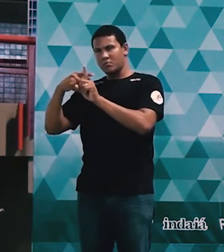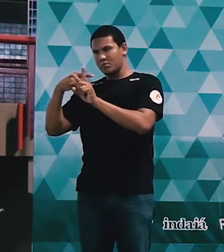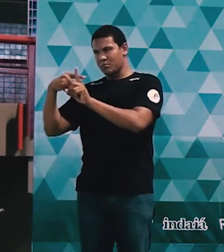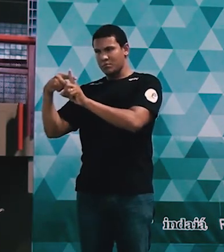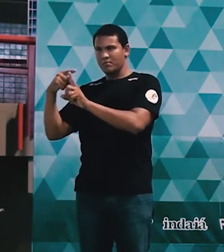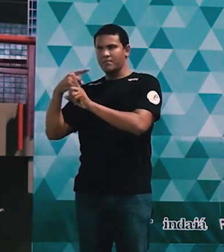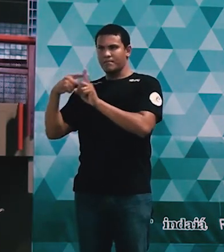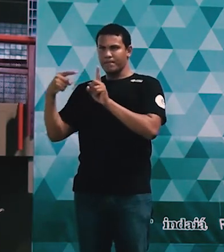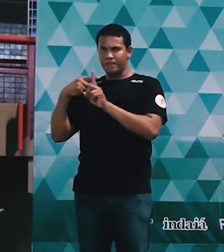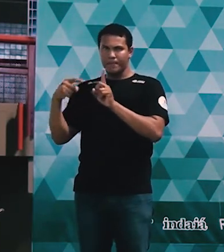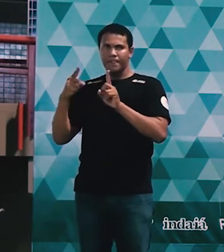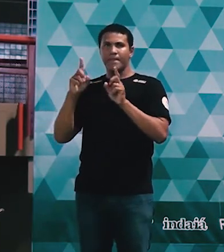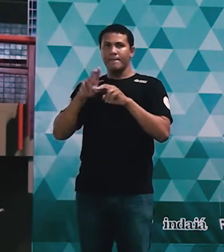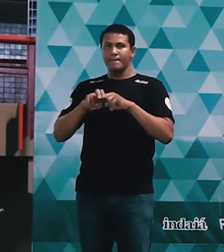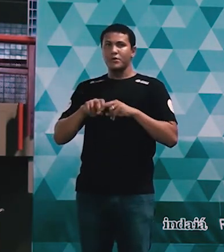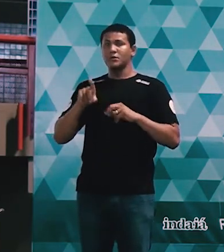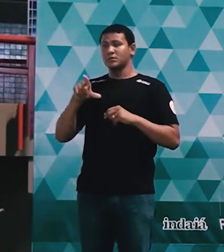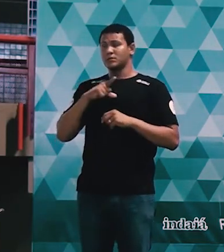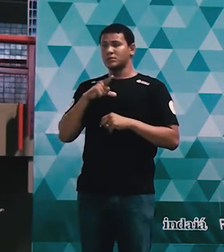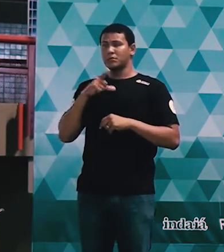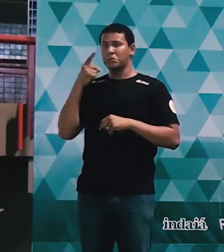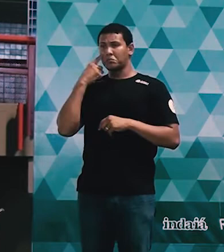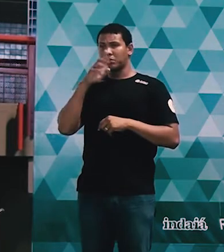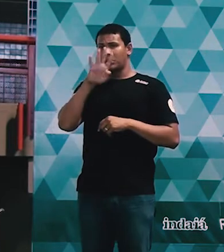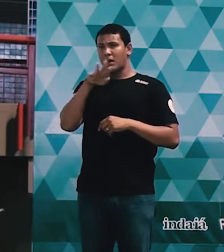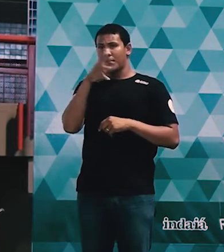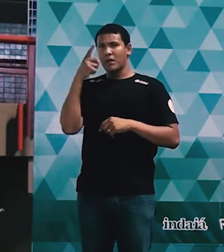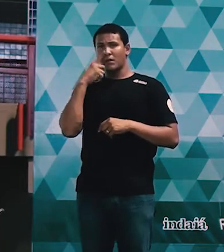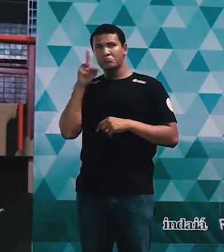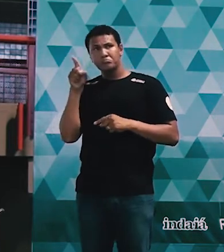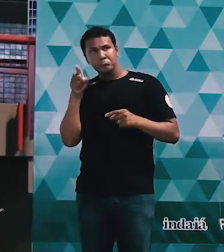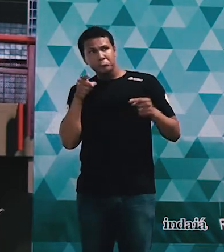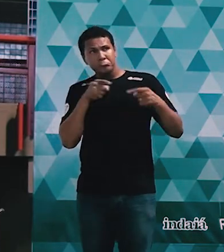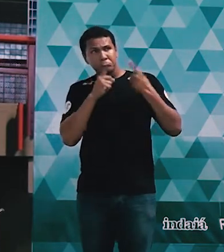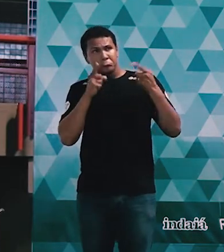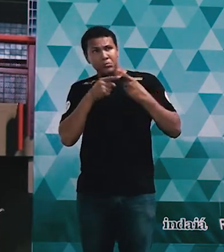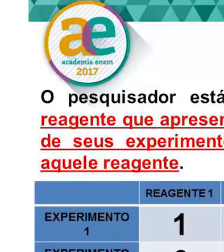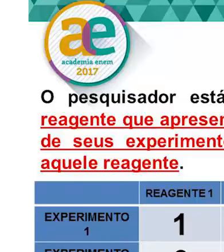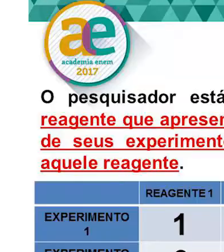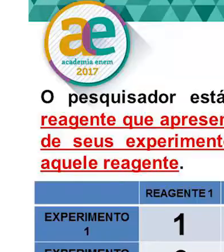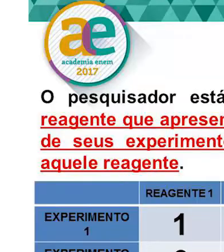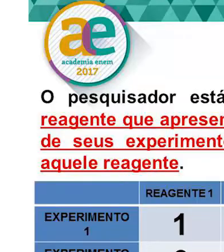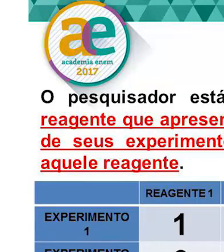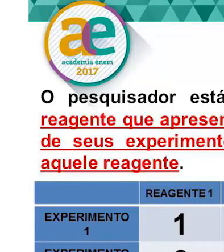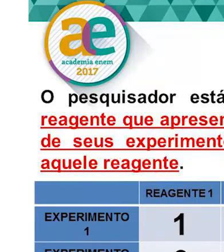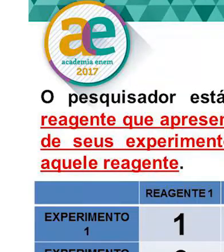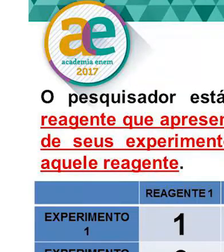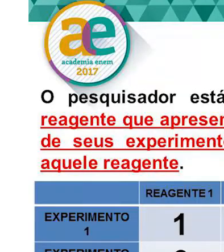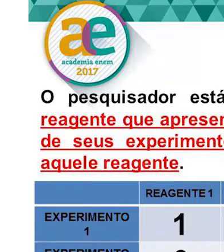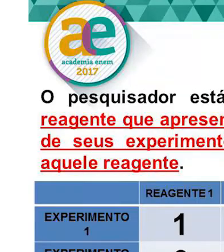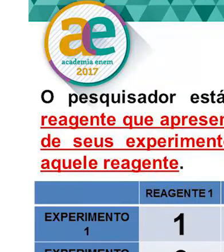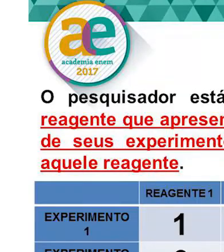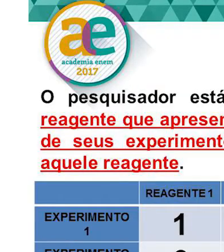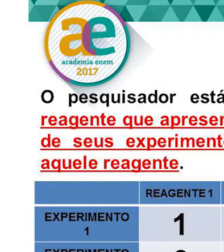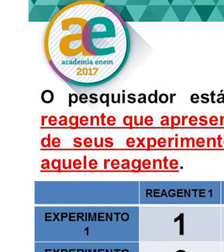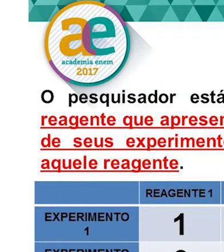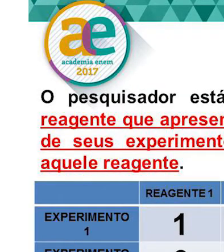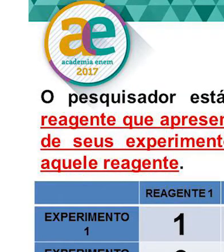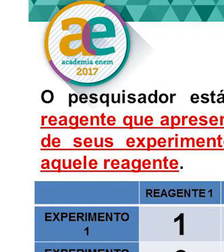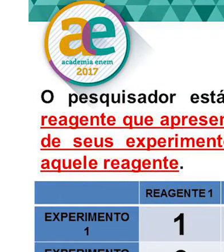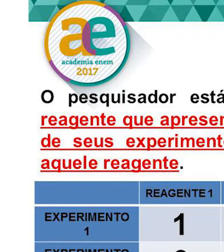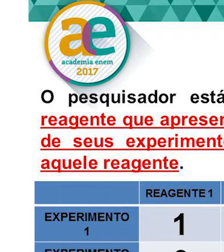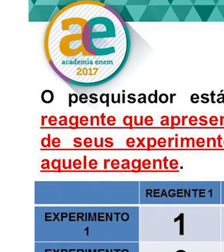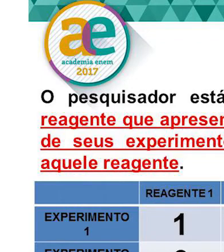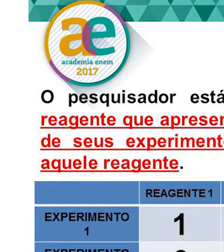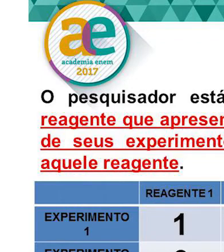vou verificar na tabela se tem valores maiores do que 6,6. Tem ou não tem esses valores? Tem sim. Que valores são